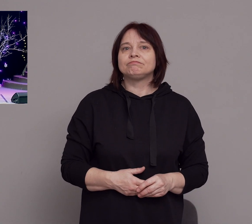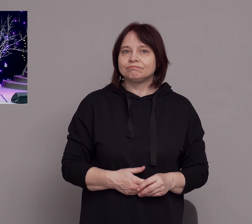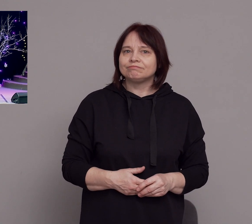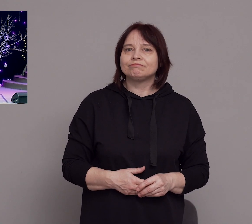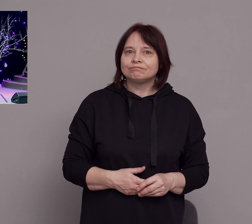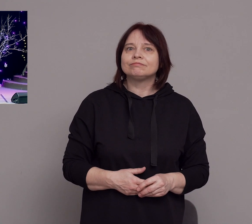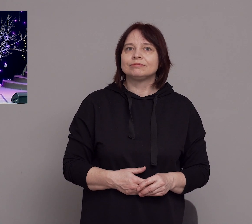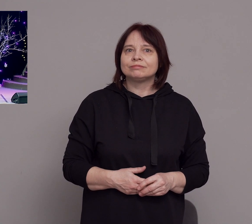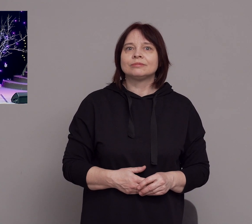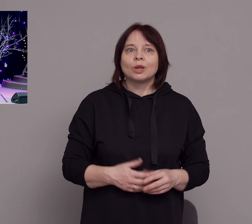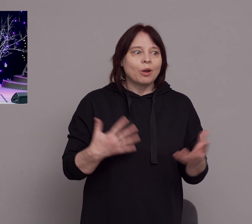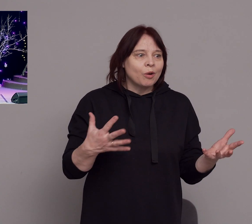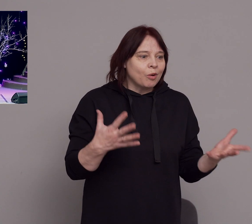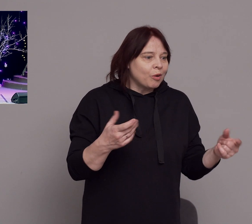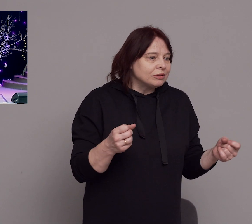себя,